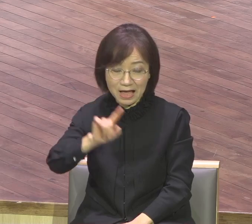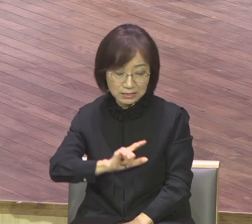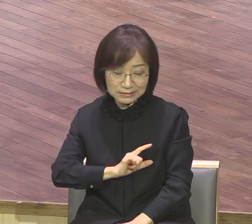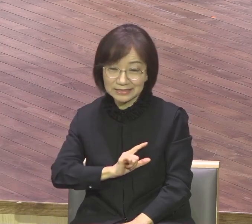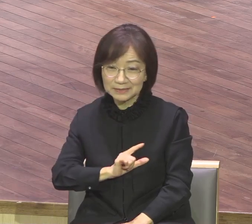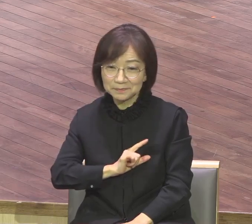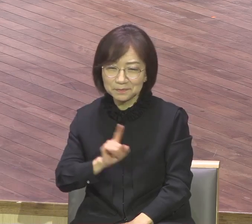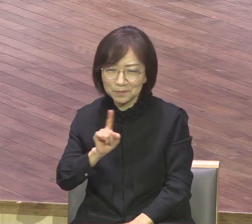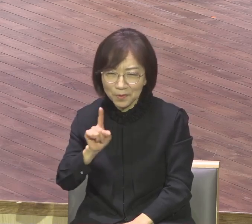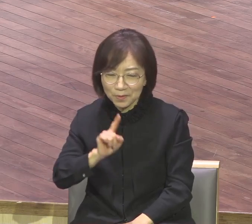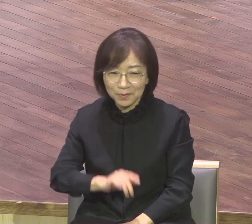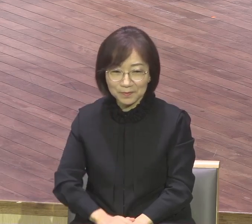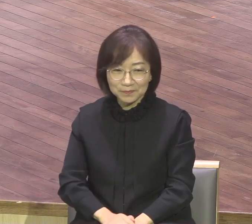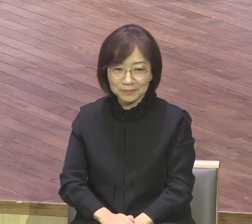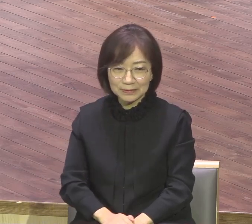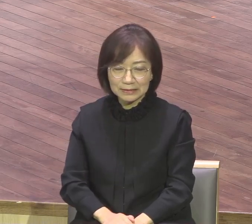신대륙을